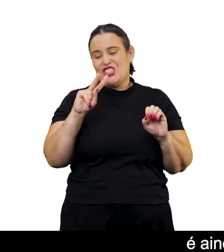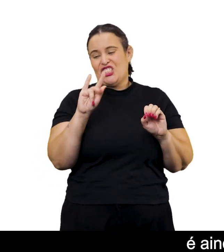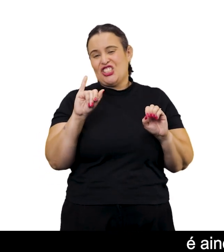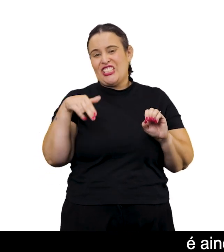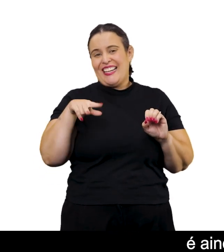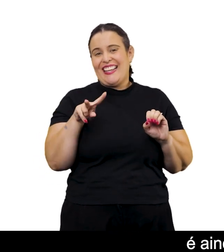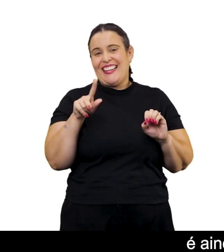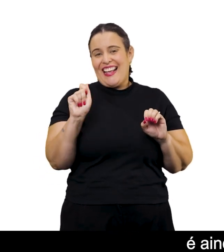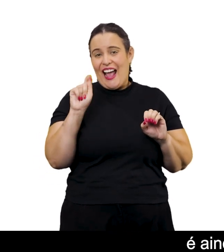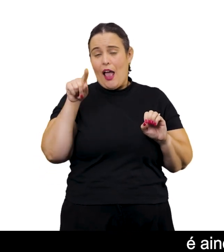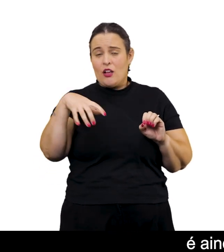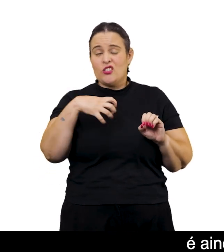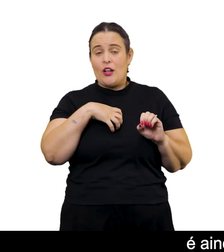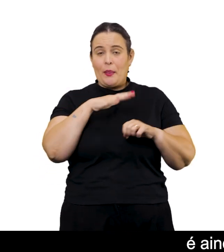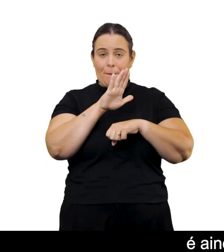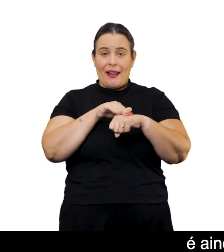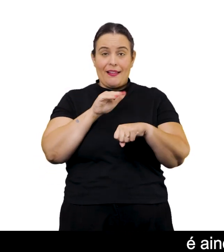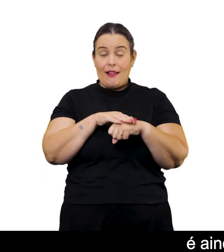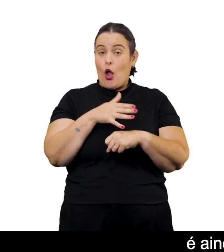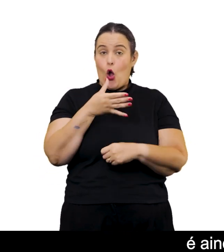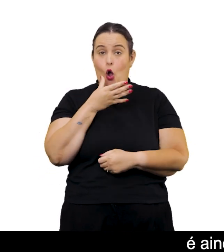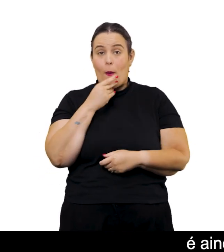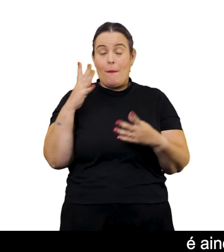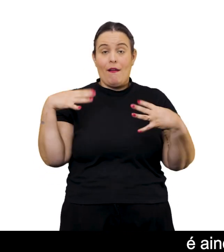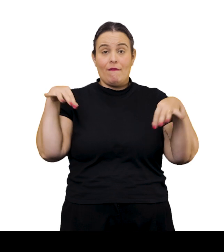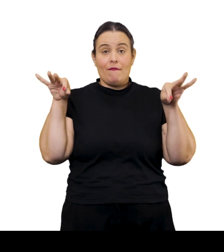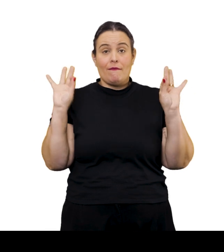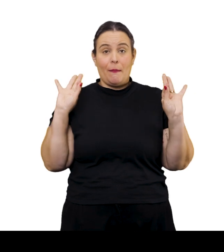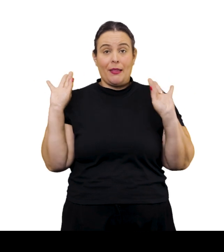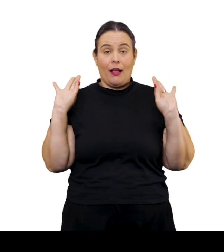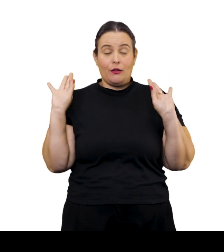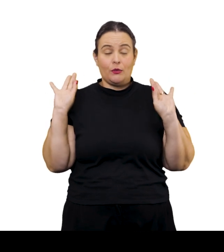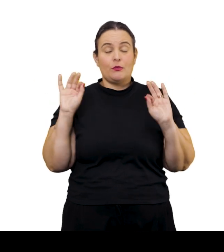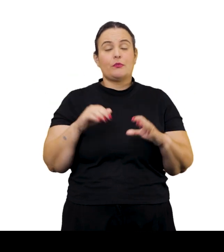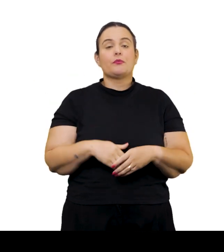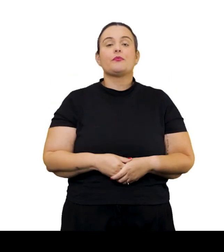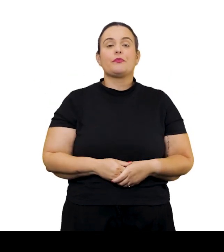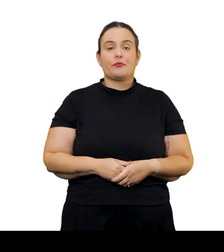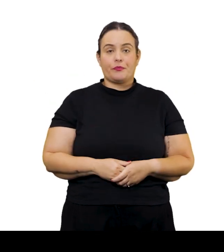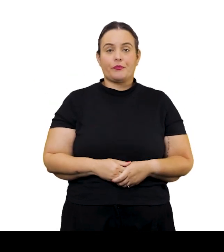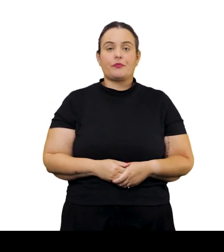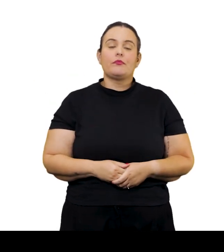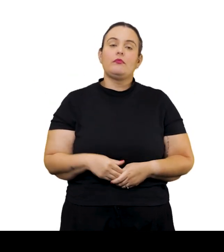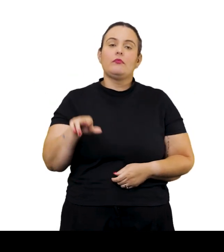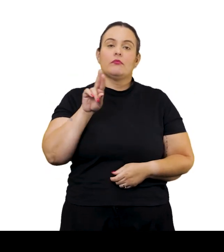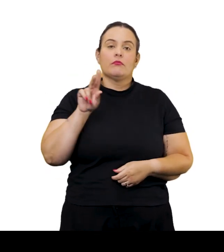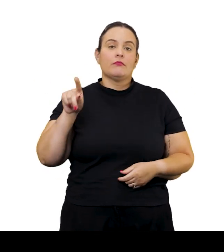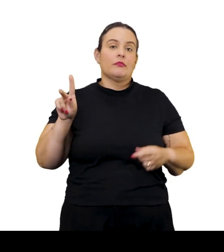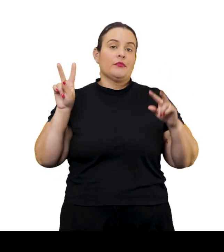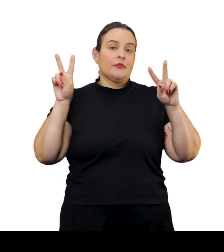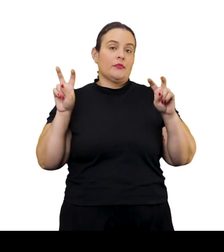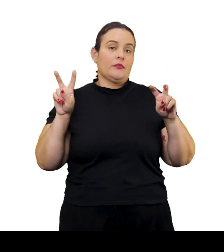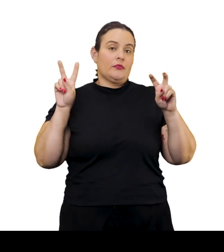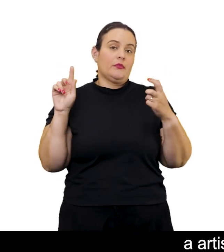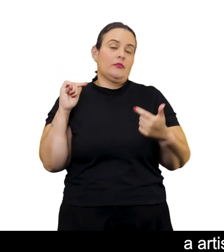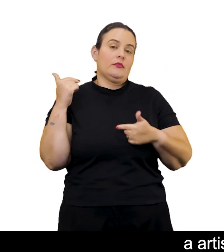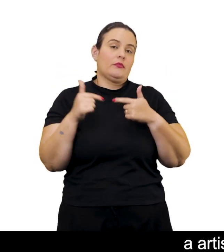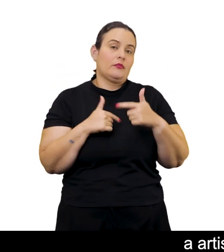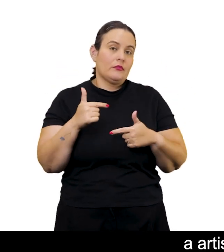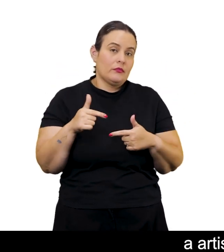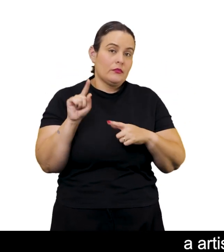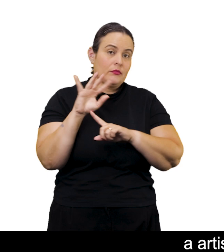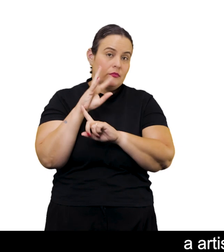ainda uma forma pejorativa de apelidar homens afeminados. Ao empregá-lo como título de sua obra,